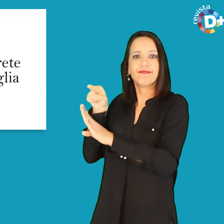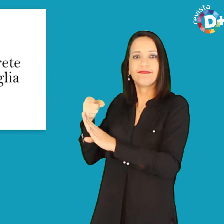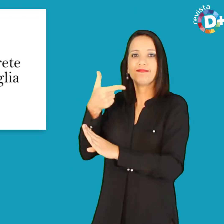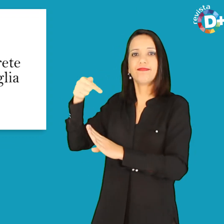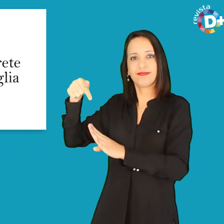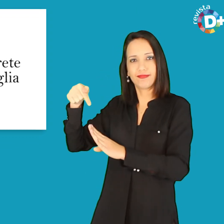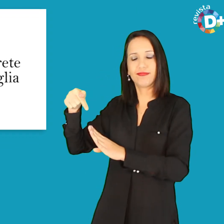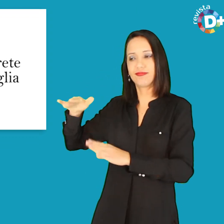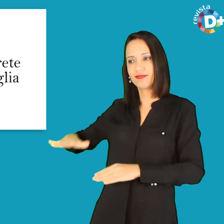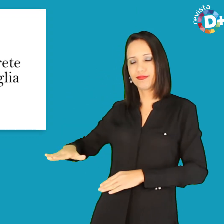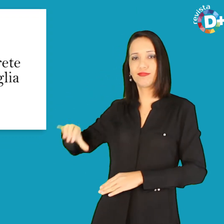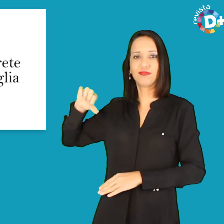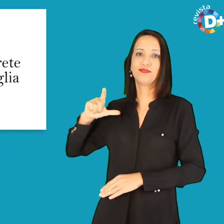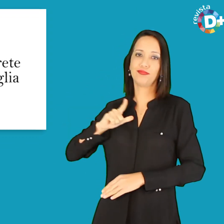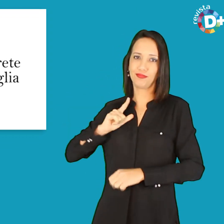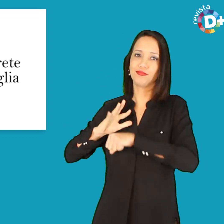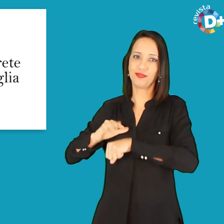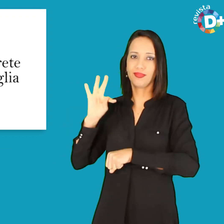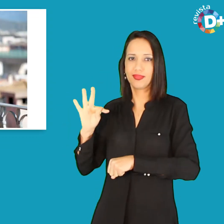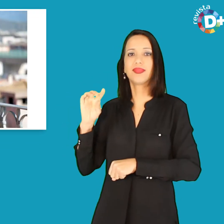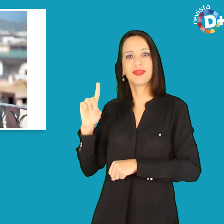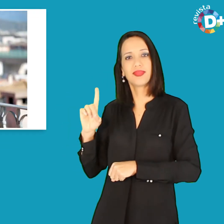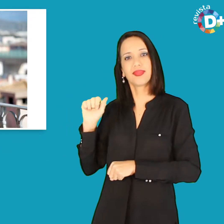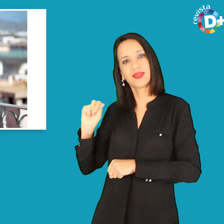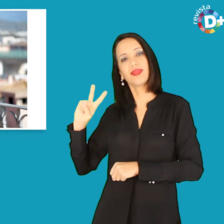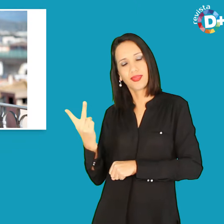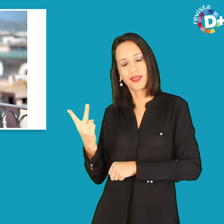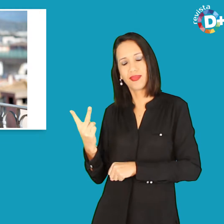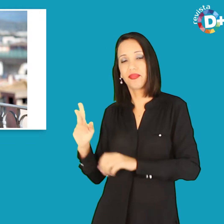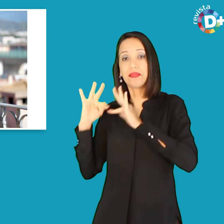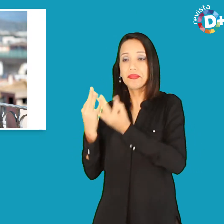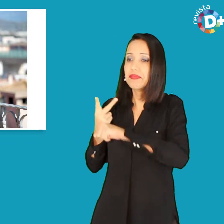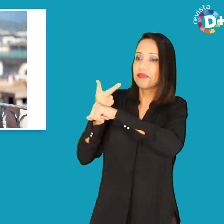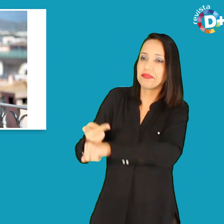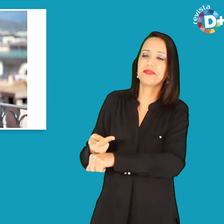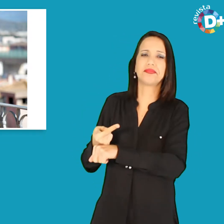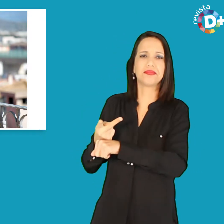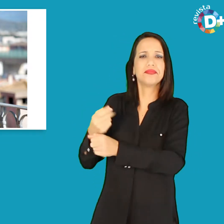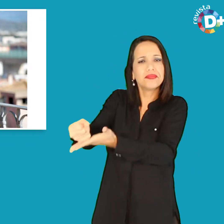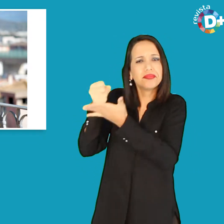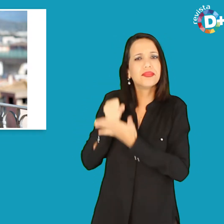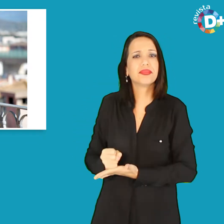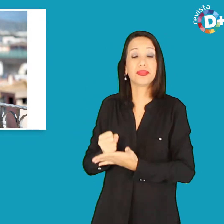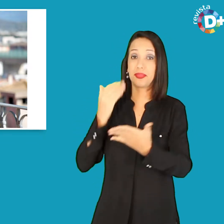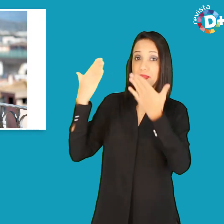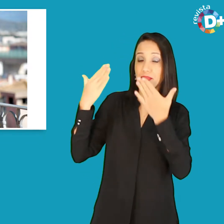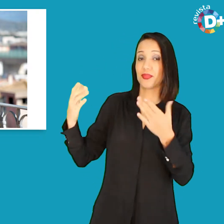9. A família buscou apoio em médicos, psicólogos, psicopedagogos e em parentes,